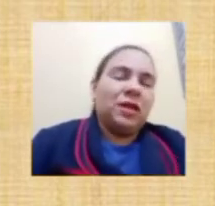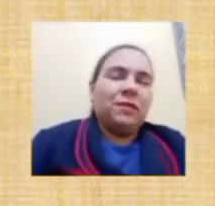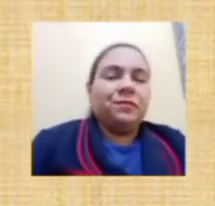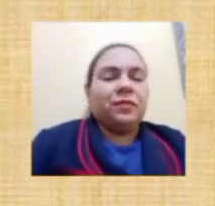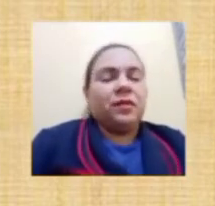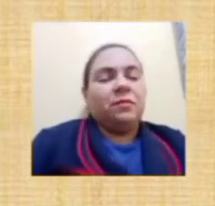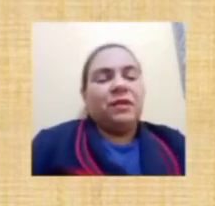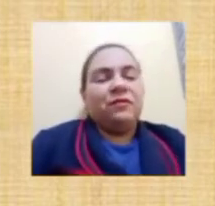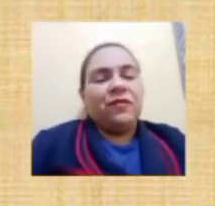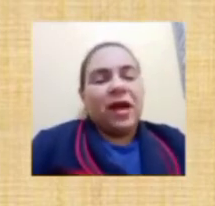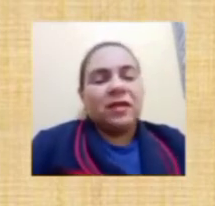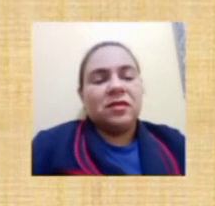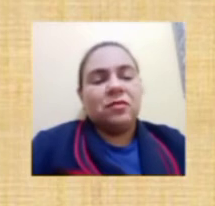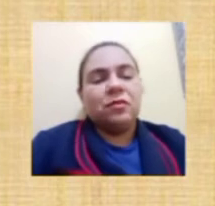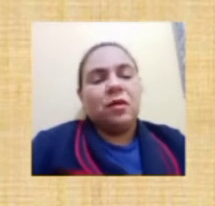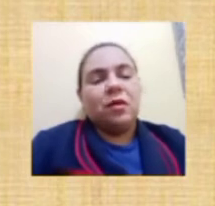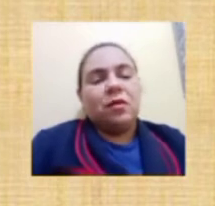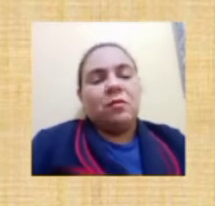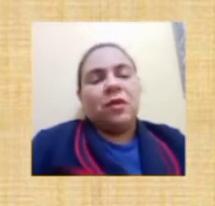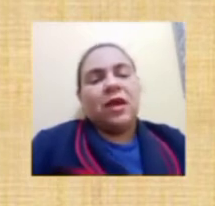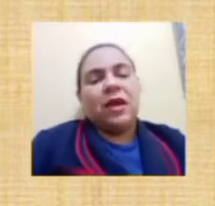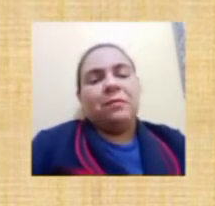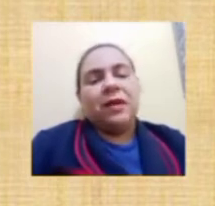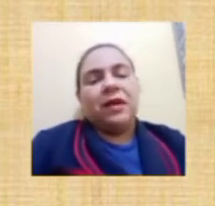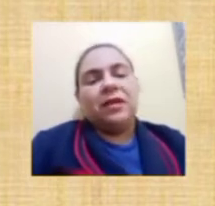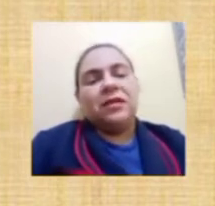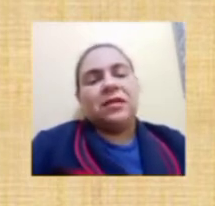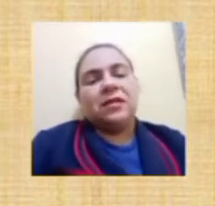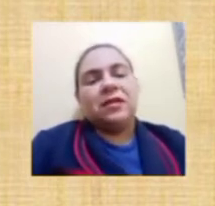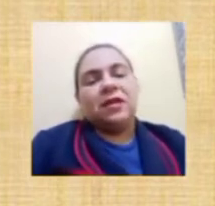nós temos na letra A, mais 3,